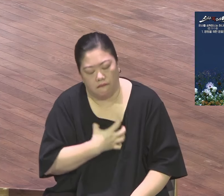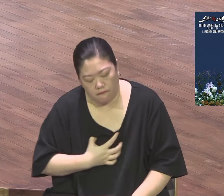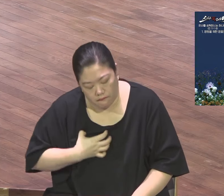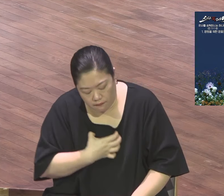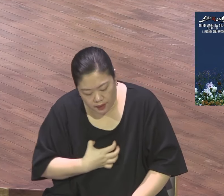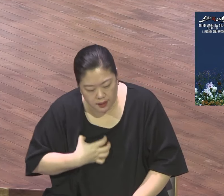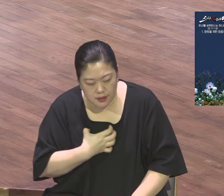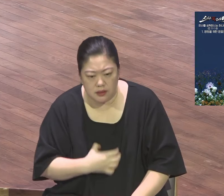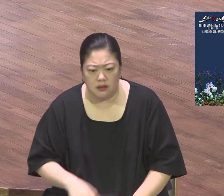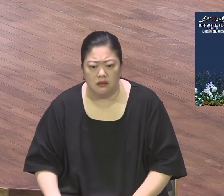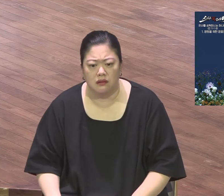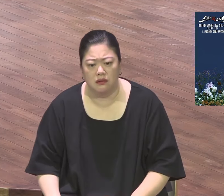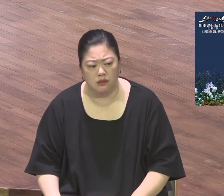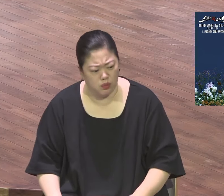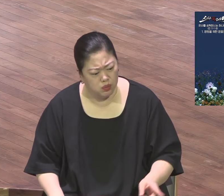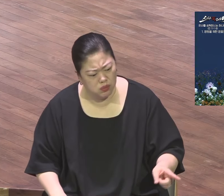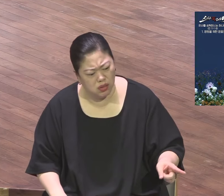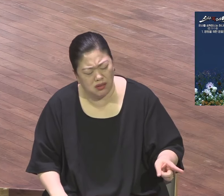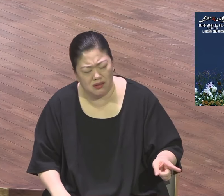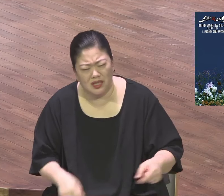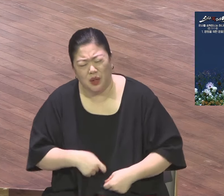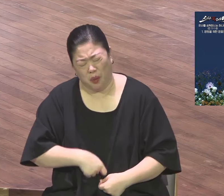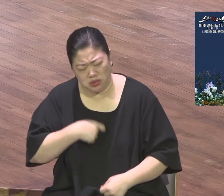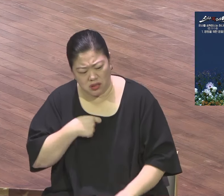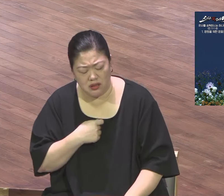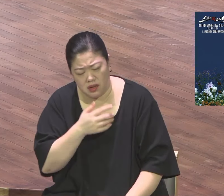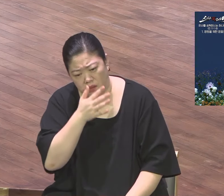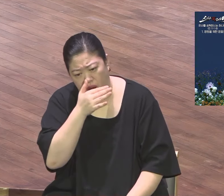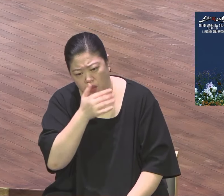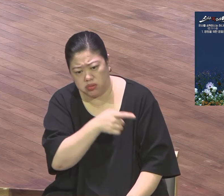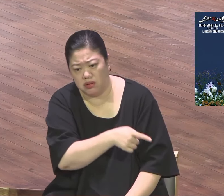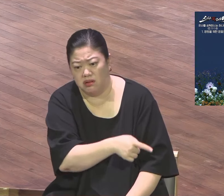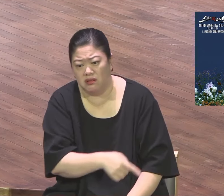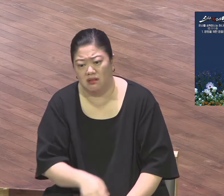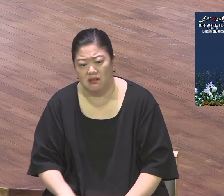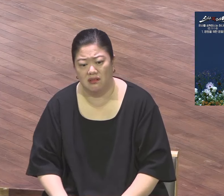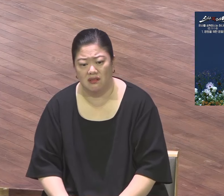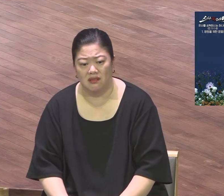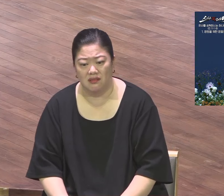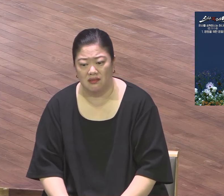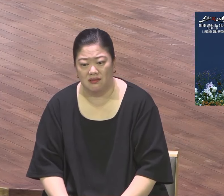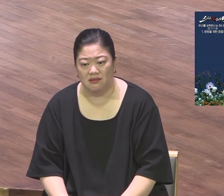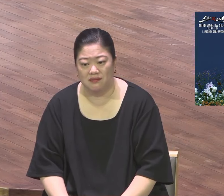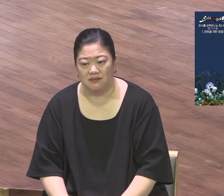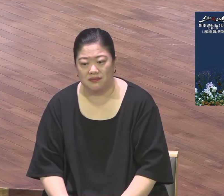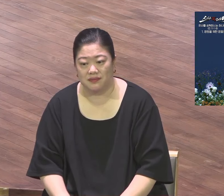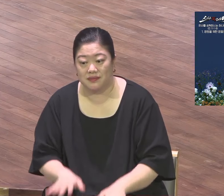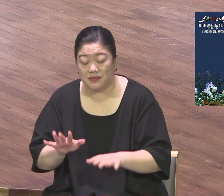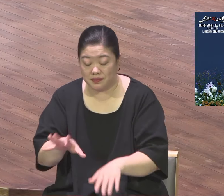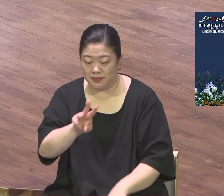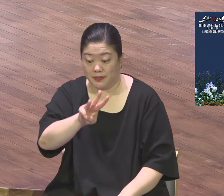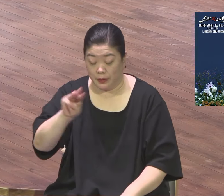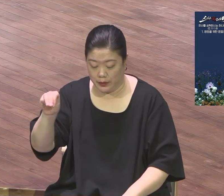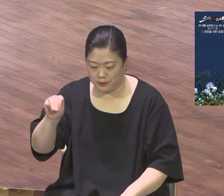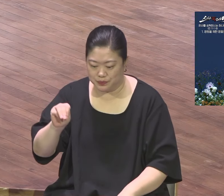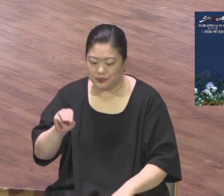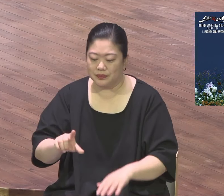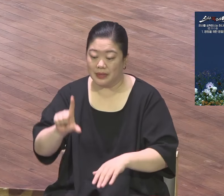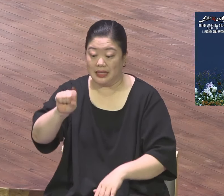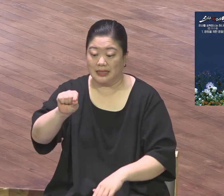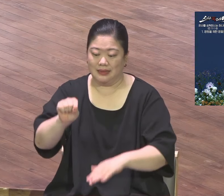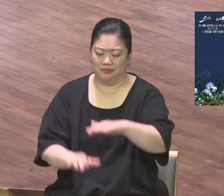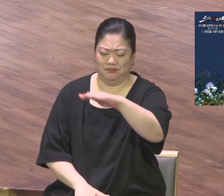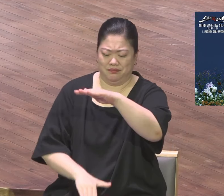수가 없습니다. 이거밖에 해방시킬 수가 없단 말이에요. 우리가 스타트만 2025 4대